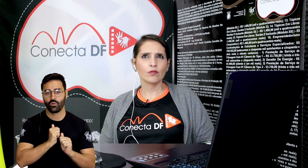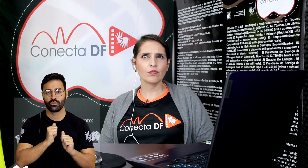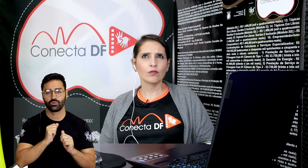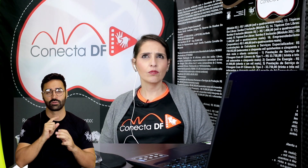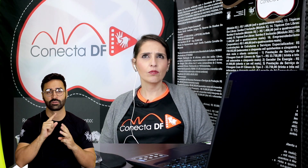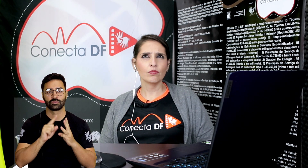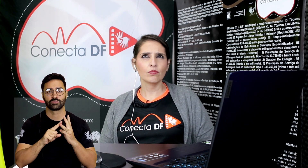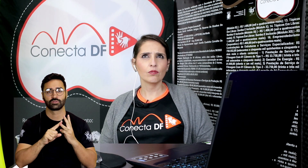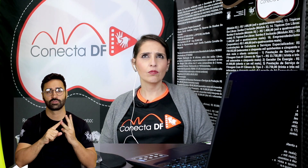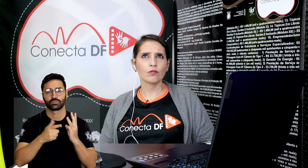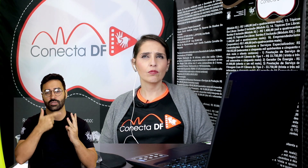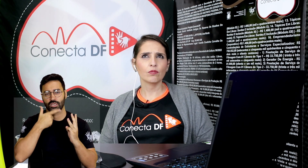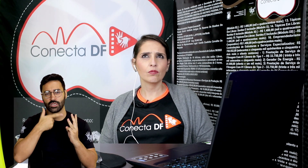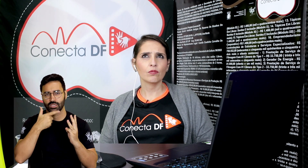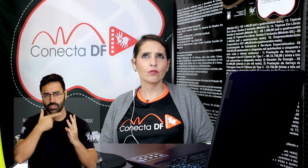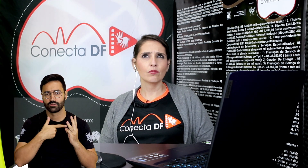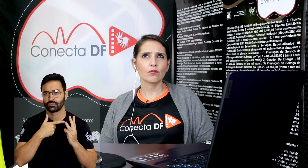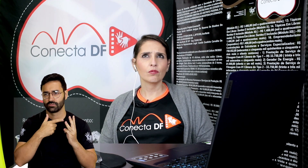coalho.